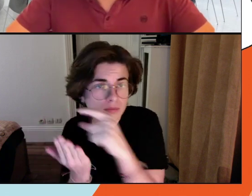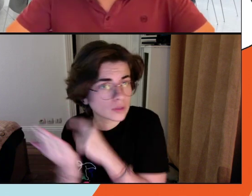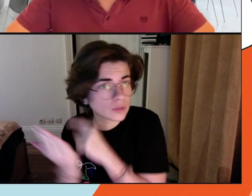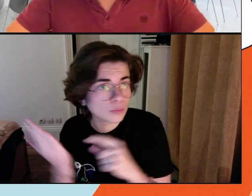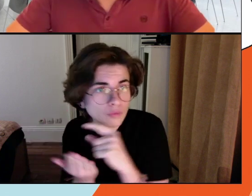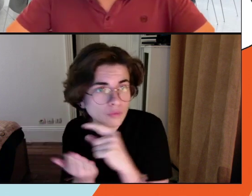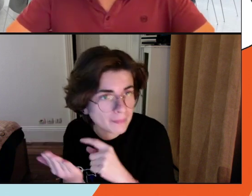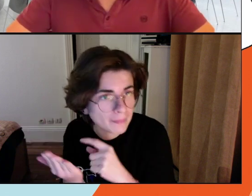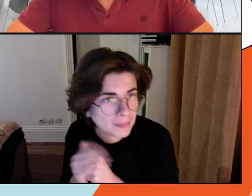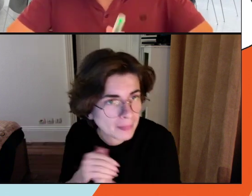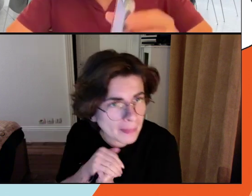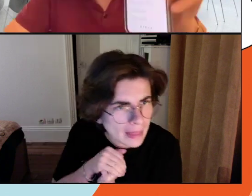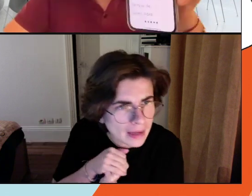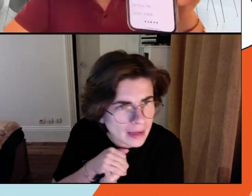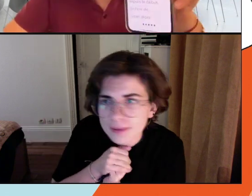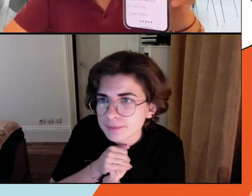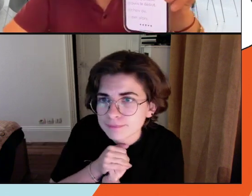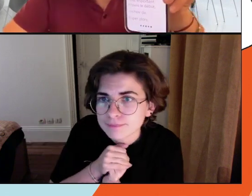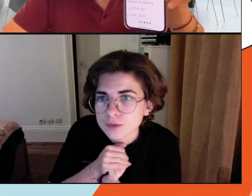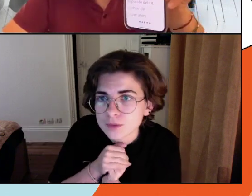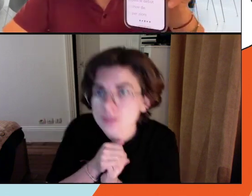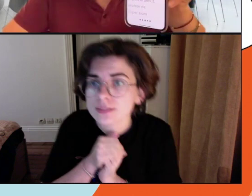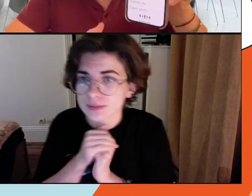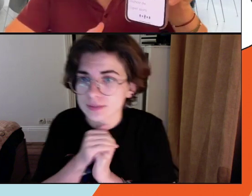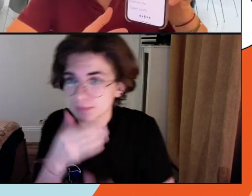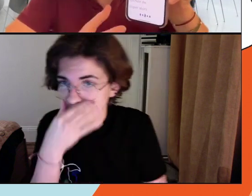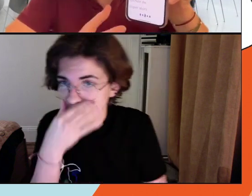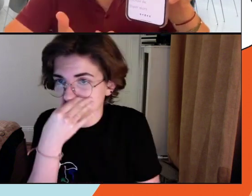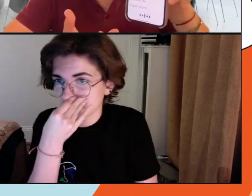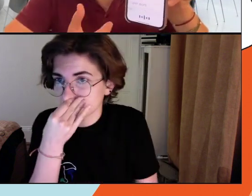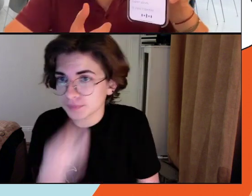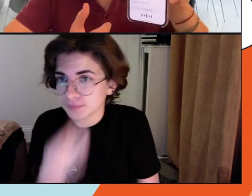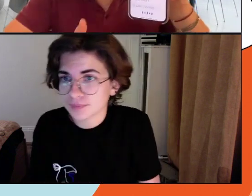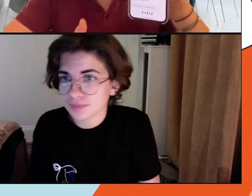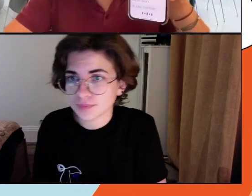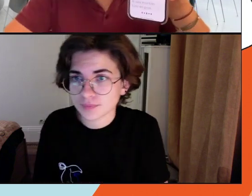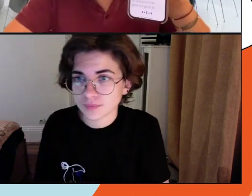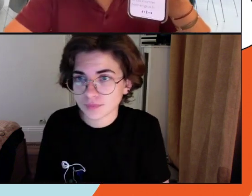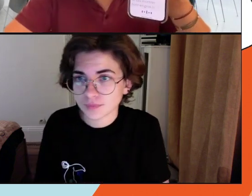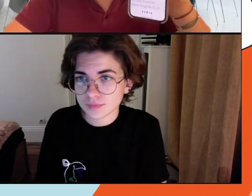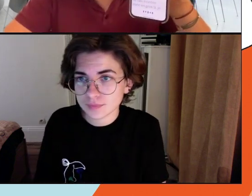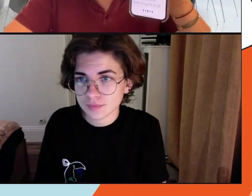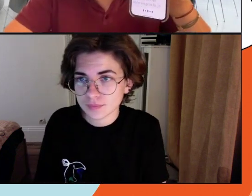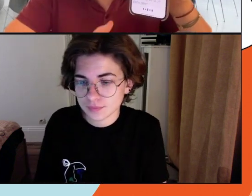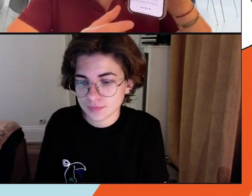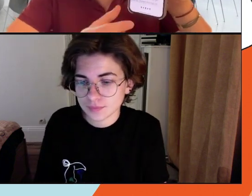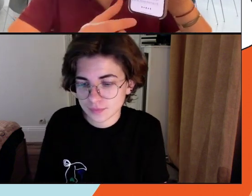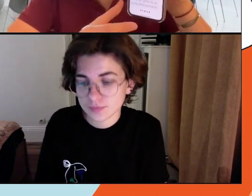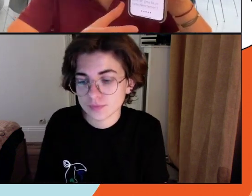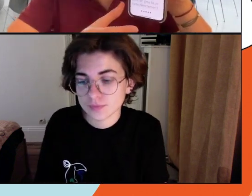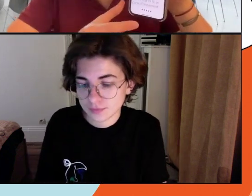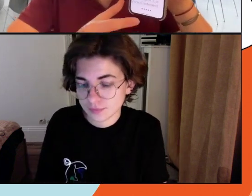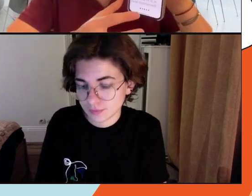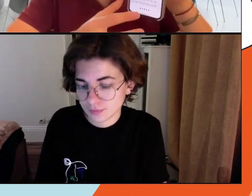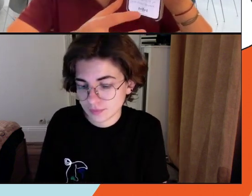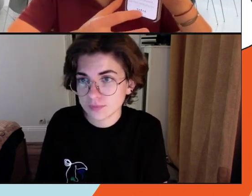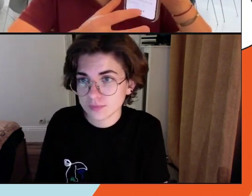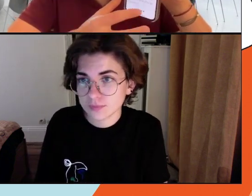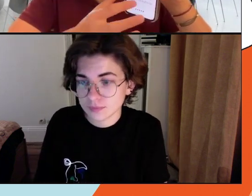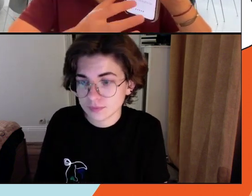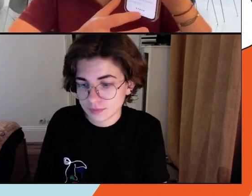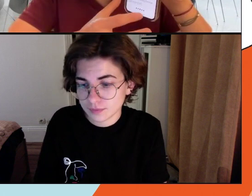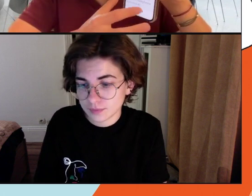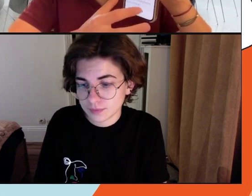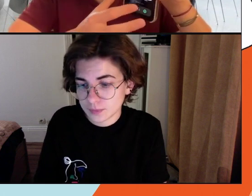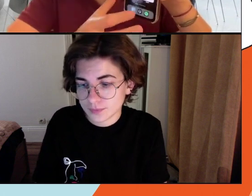voulez. ouais, Ouais, c'est je vais montrer. Donc, en gros, là, je parle directement sur mon téléphone, d'accord? Et en fait, j'ai